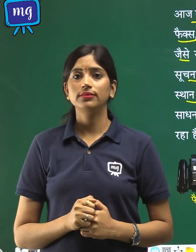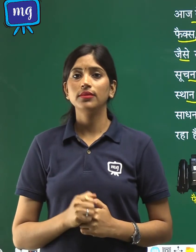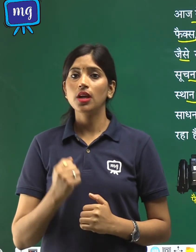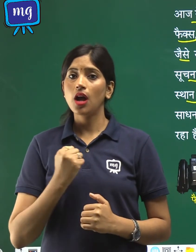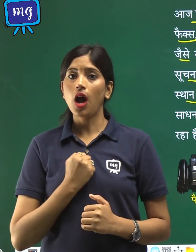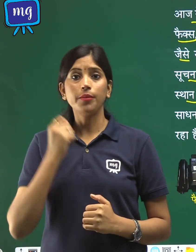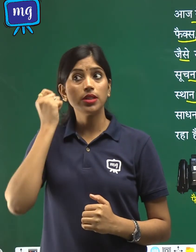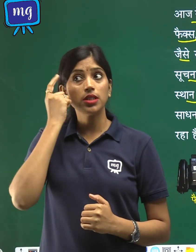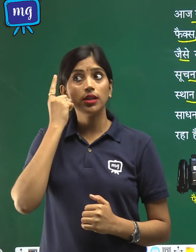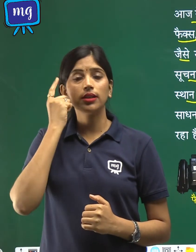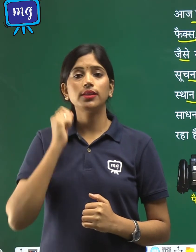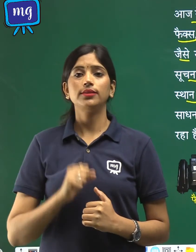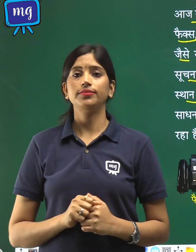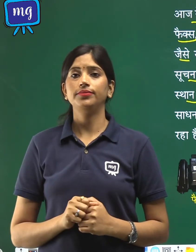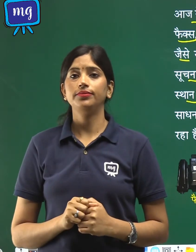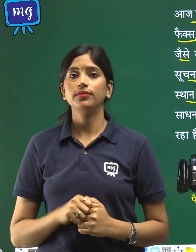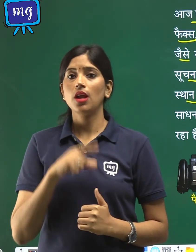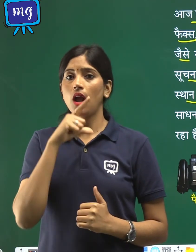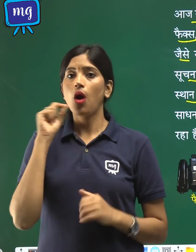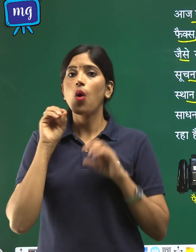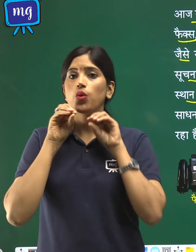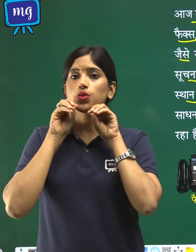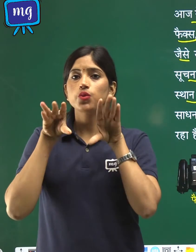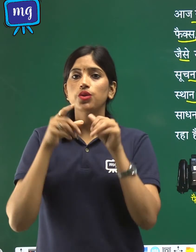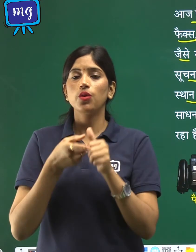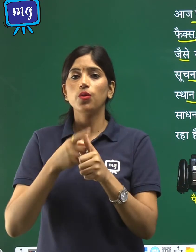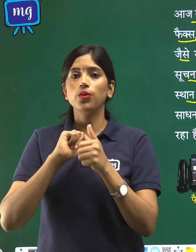अपनी जानकारी और सूचनाओं को